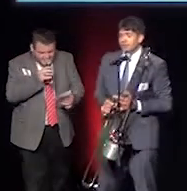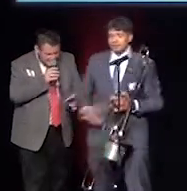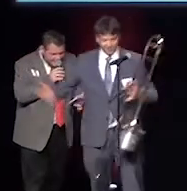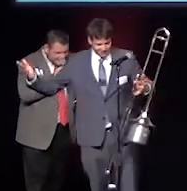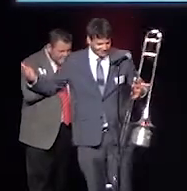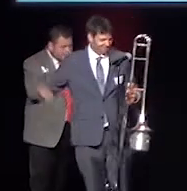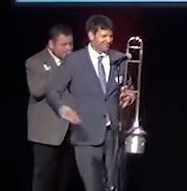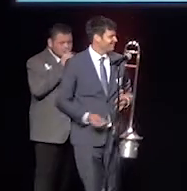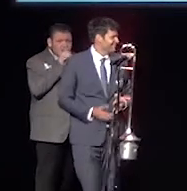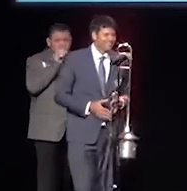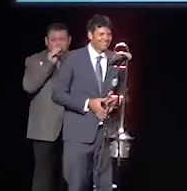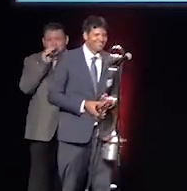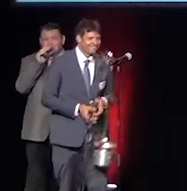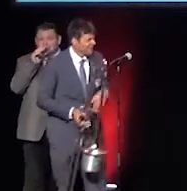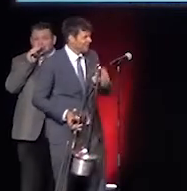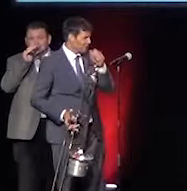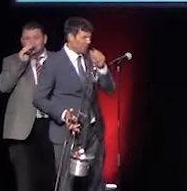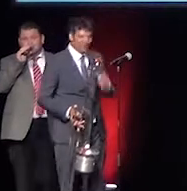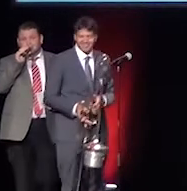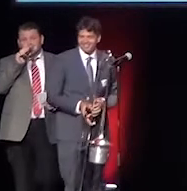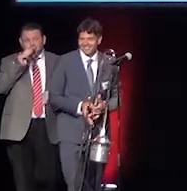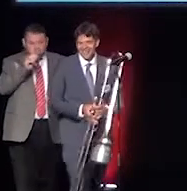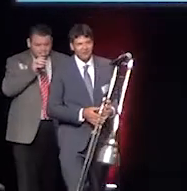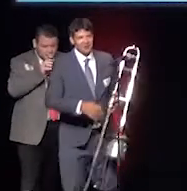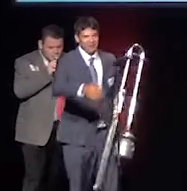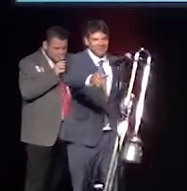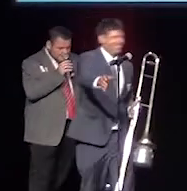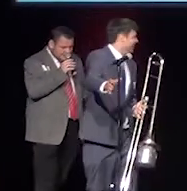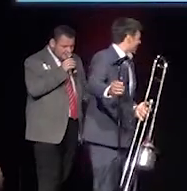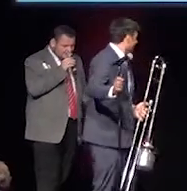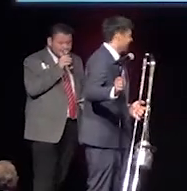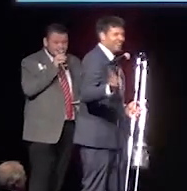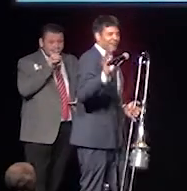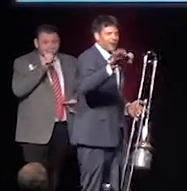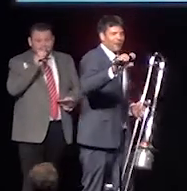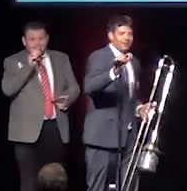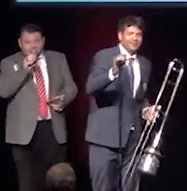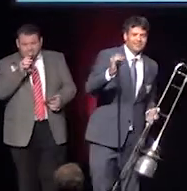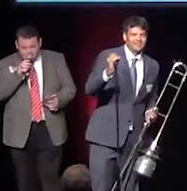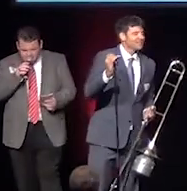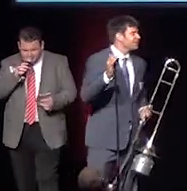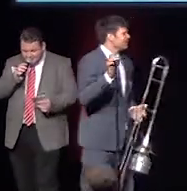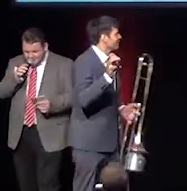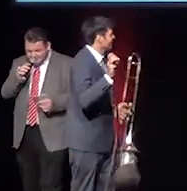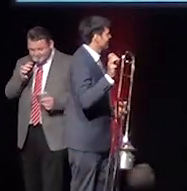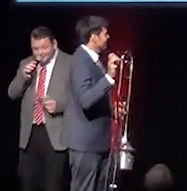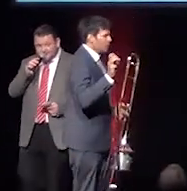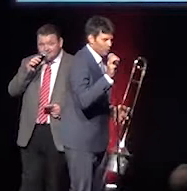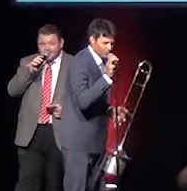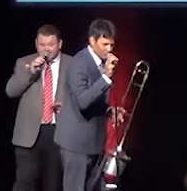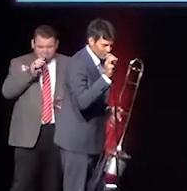VD. Meine Damen und Herren, Matthias Veit. Kennst du den Sofa VD? Der nimmt sich